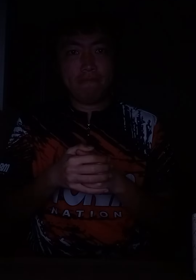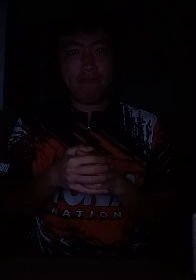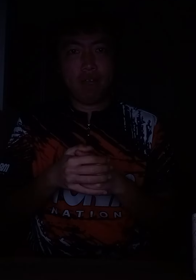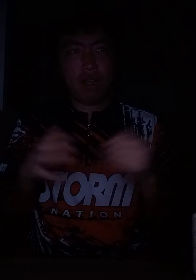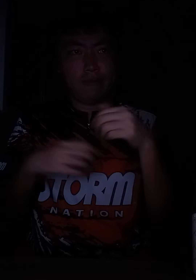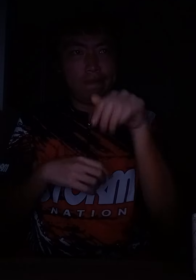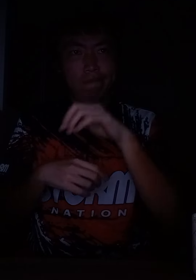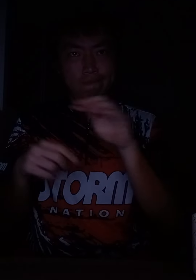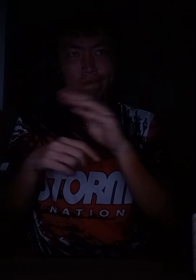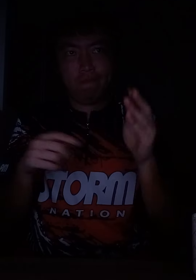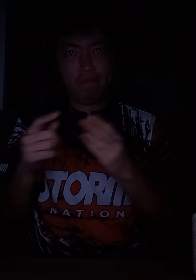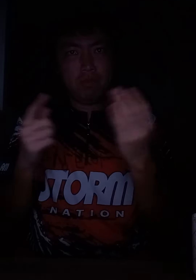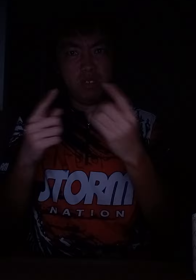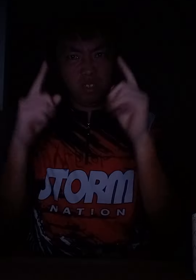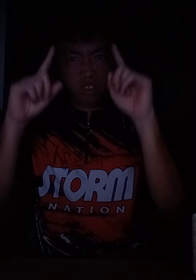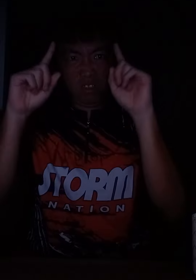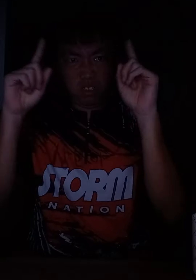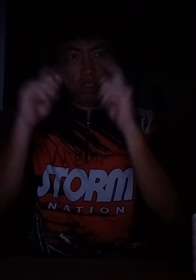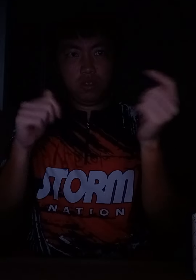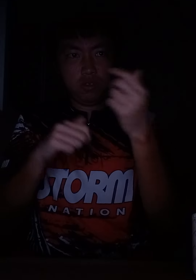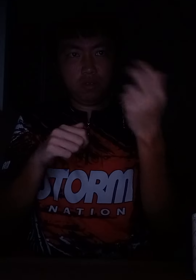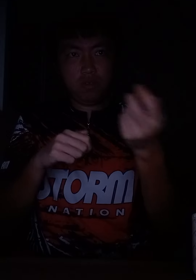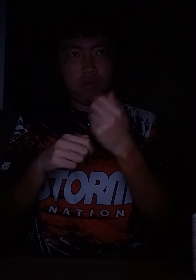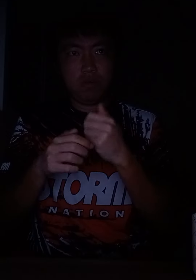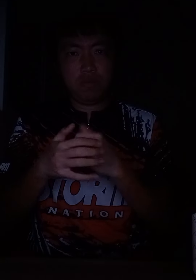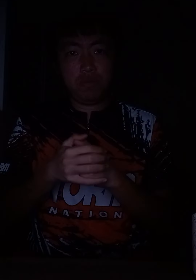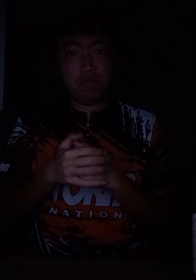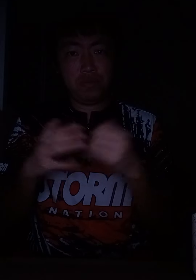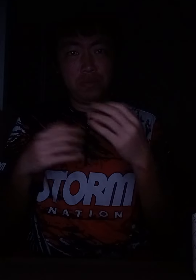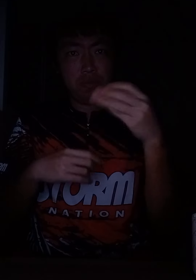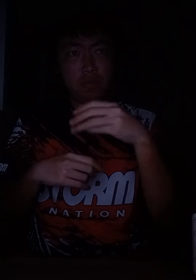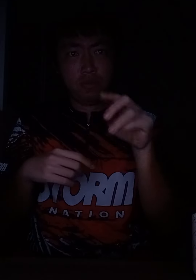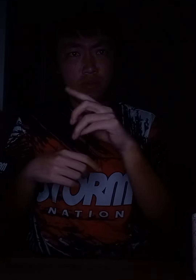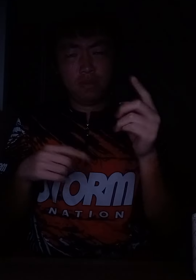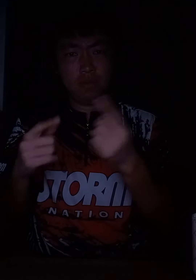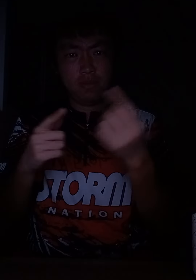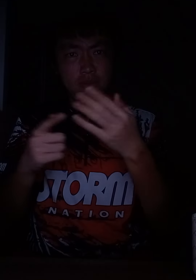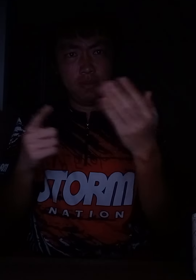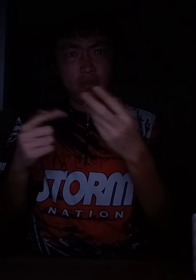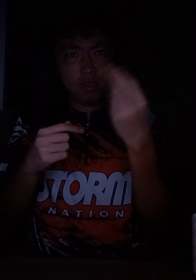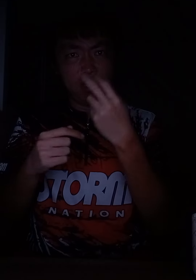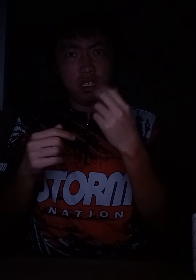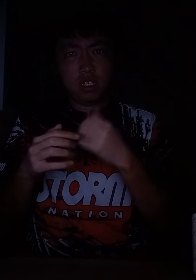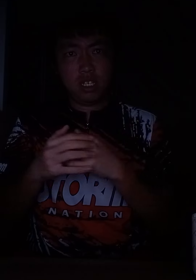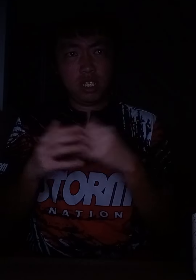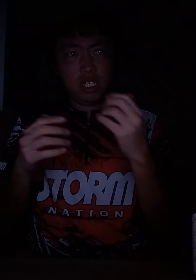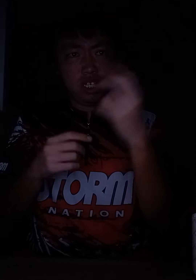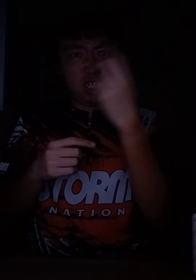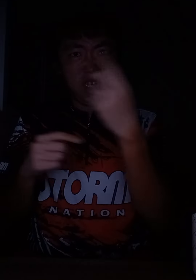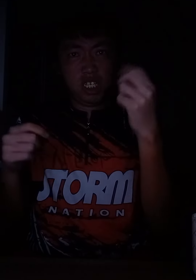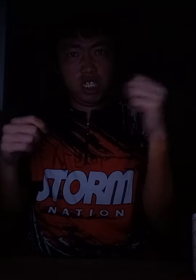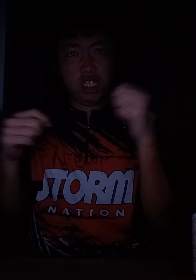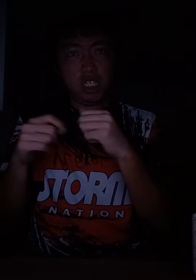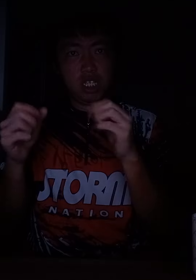하지만 남성은 오히려 화를 내며 기사에게 맞서고 보다 못한 주변 승객들이 남성을 나무라자 이들을 향한 심한 욕설이 시작됩니다.